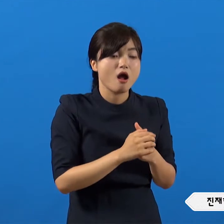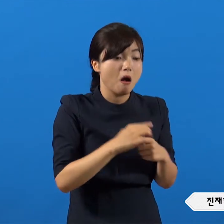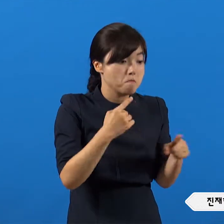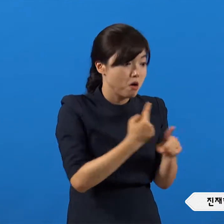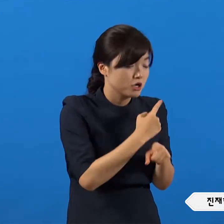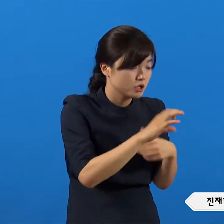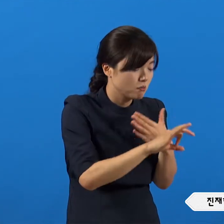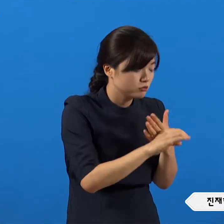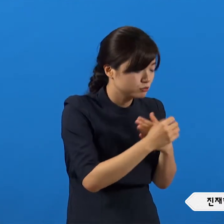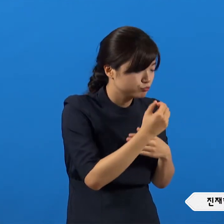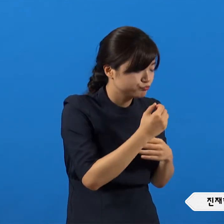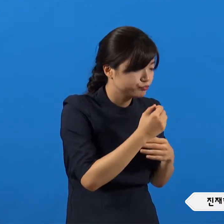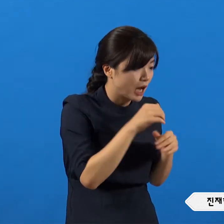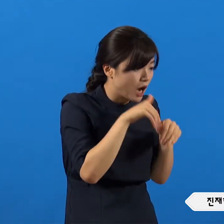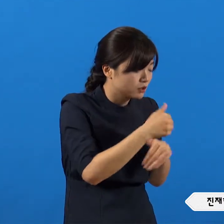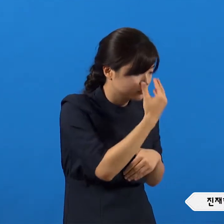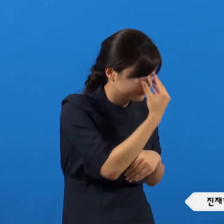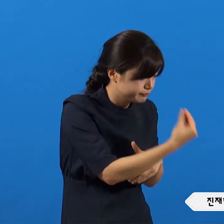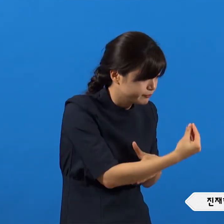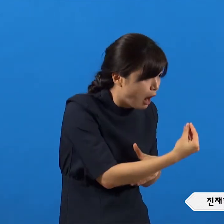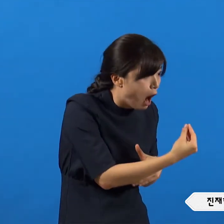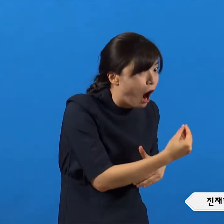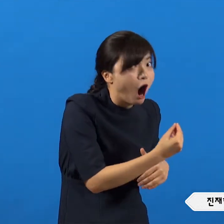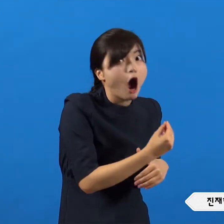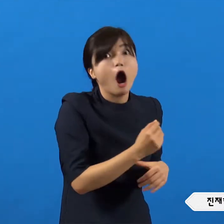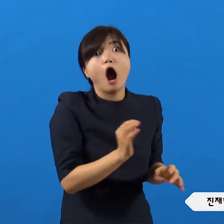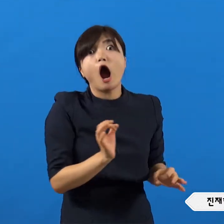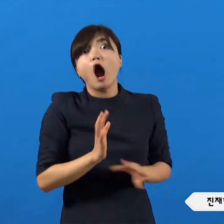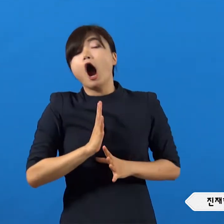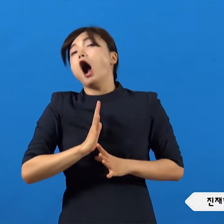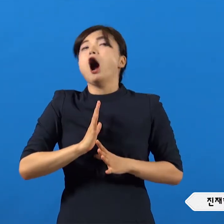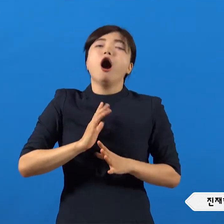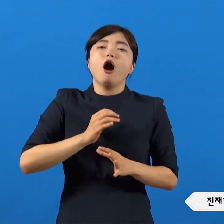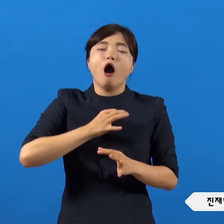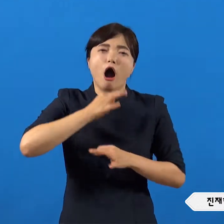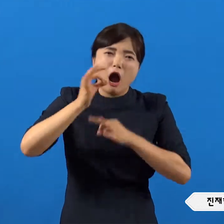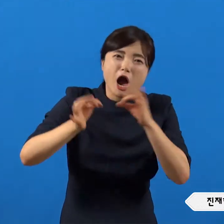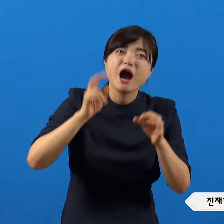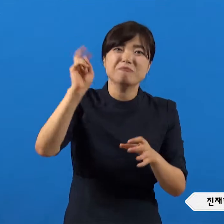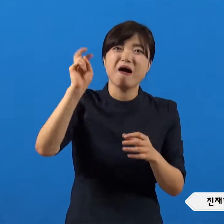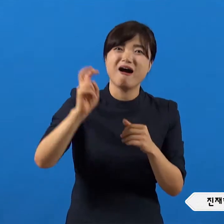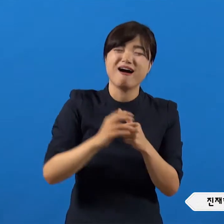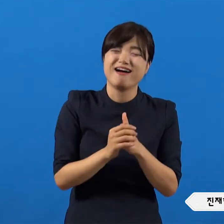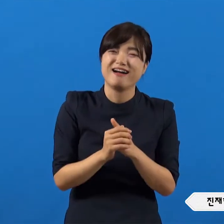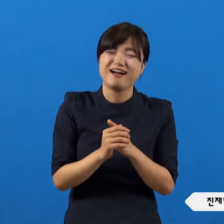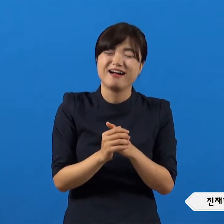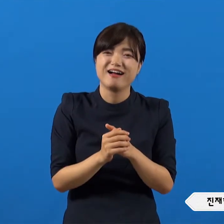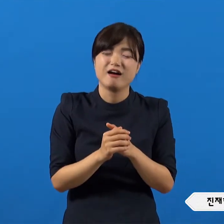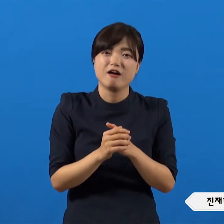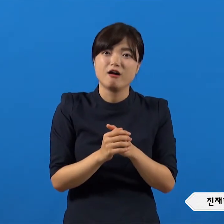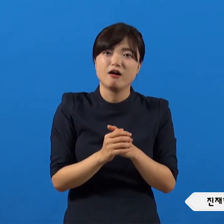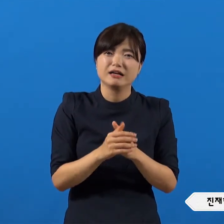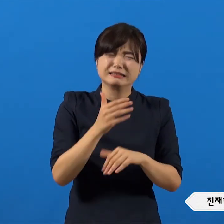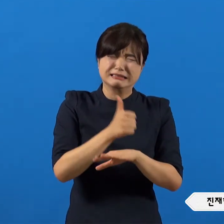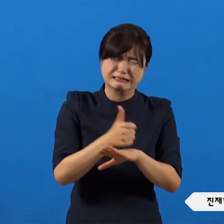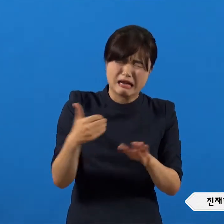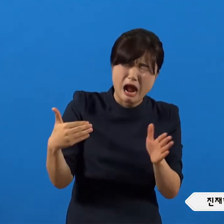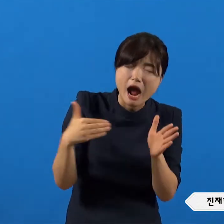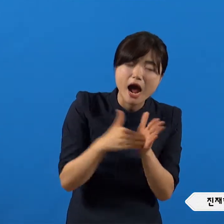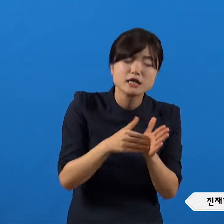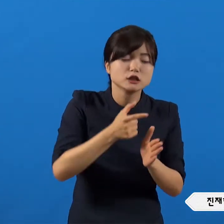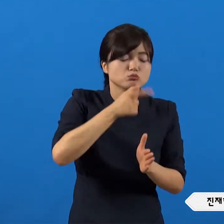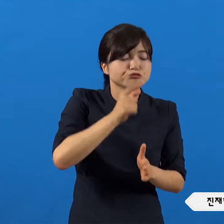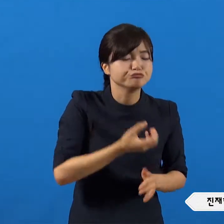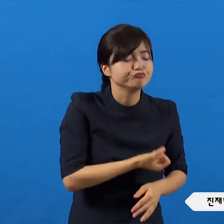벌써 그 기적 때문에 하인들이 난리가 났지 않았겠습니까? 아마 그들은 끝까지